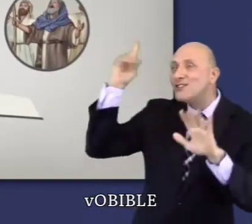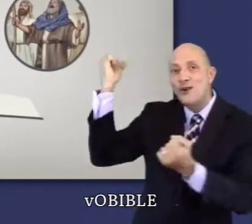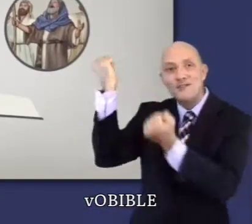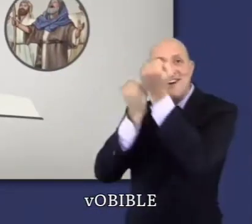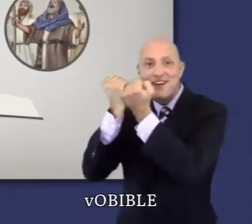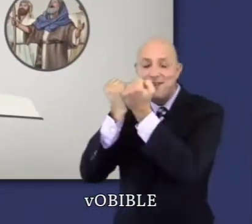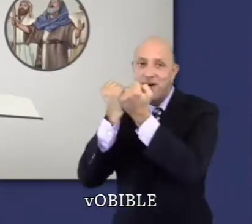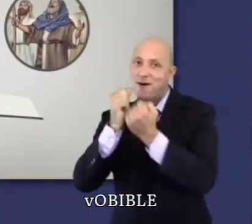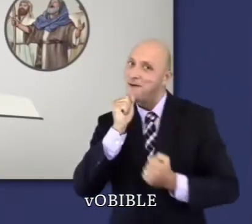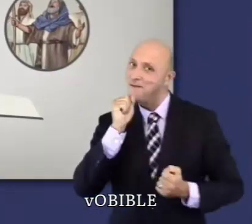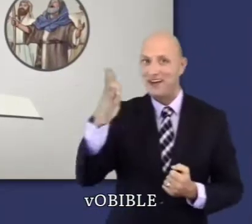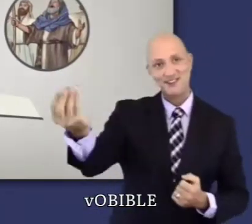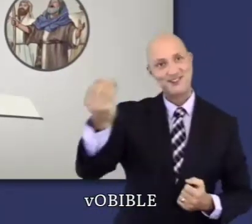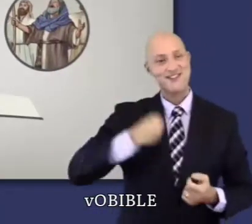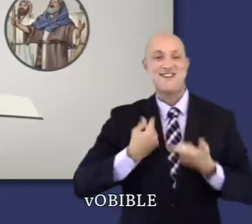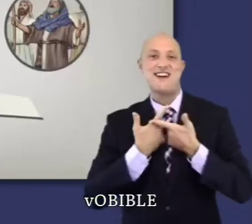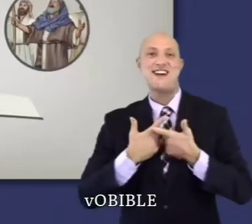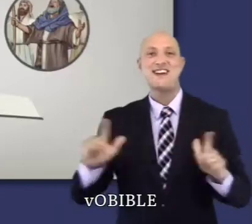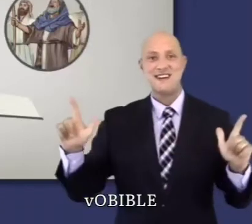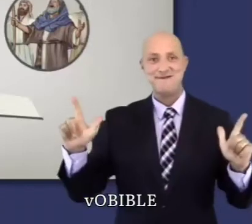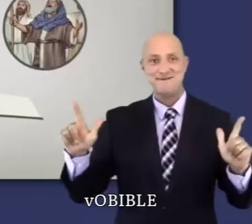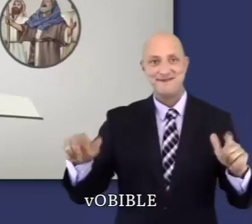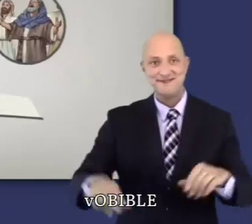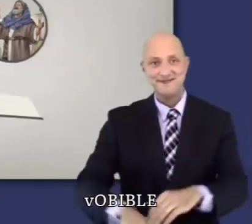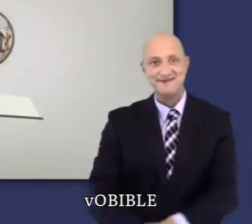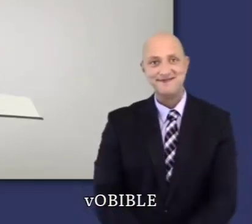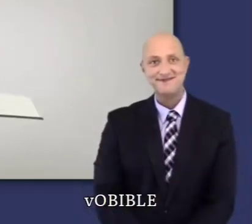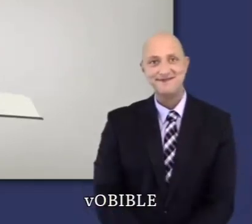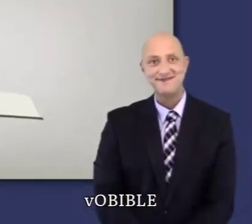prochaine qu'apportera le royaume de Dieu.